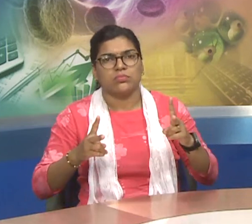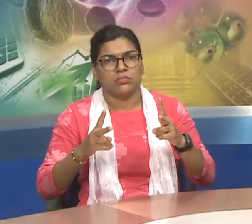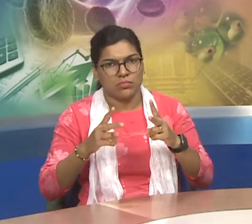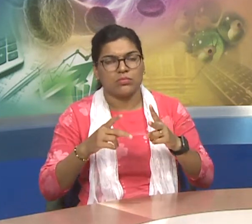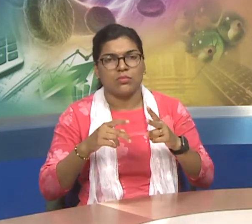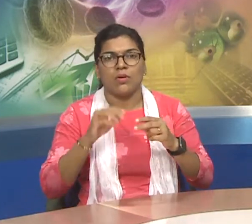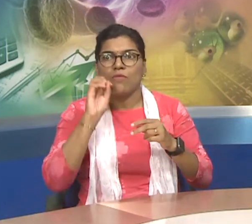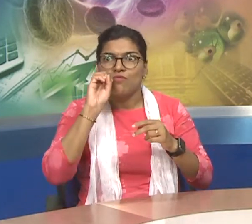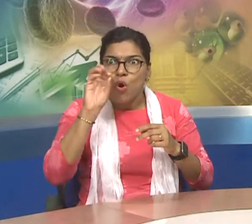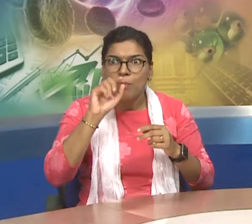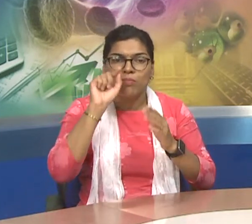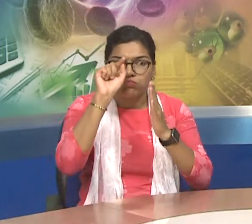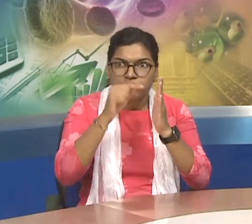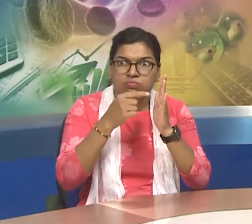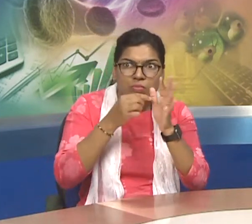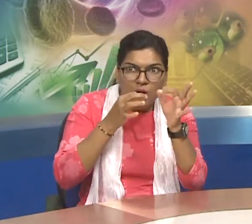Magazines and newspapers.